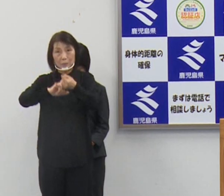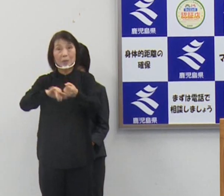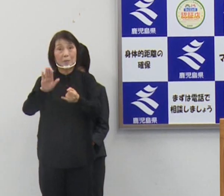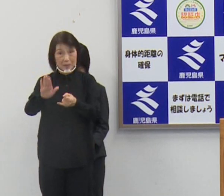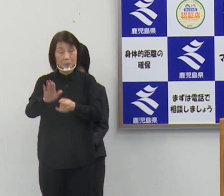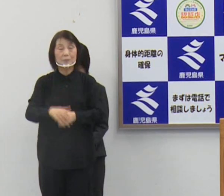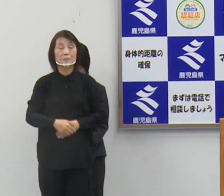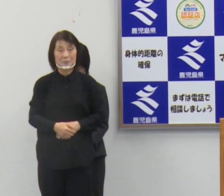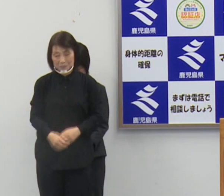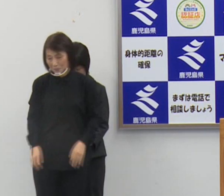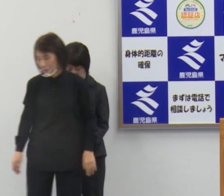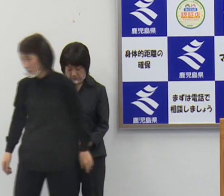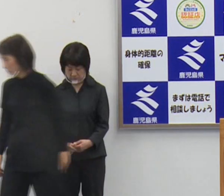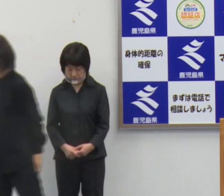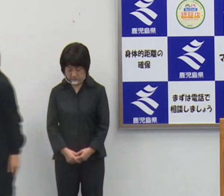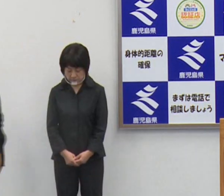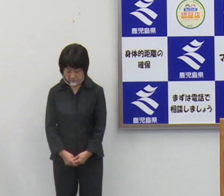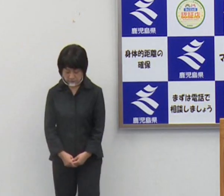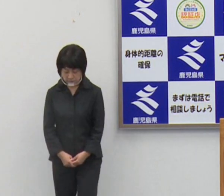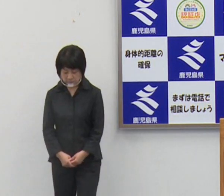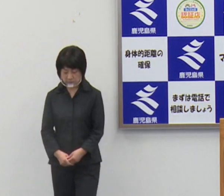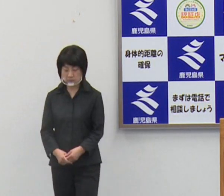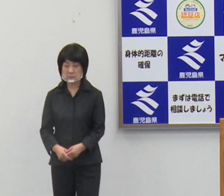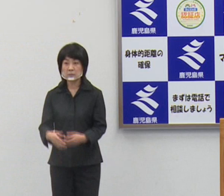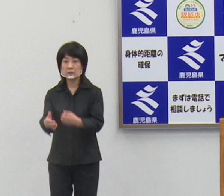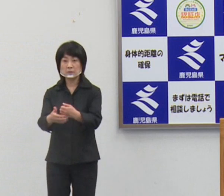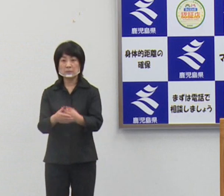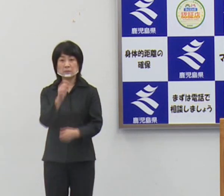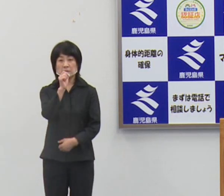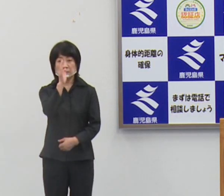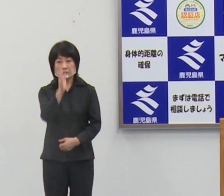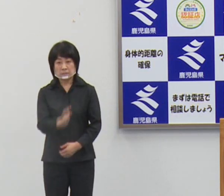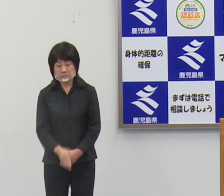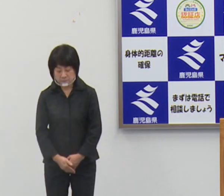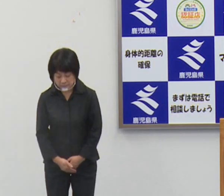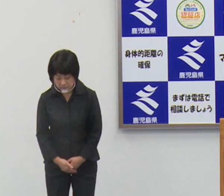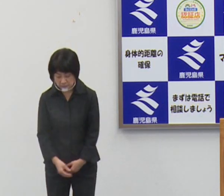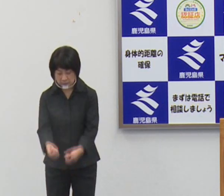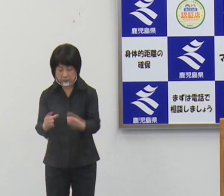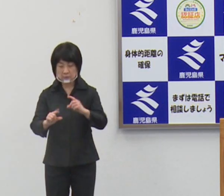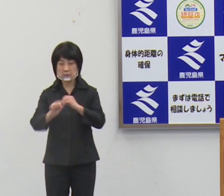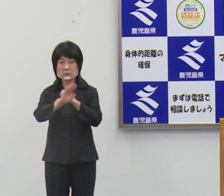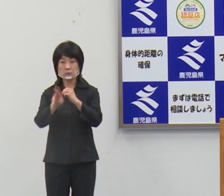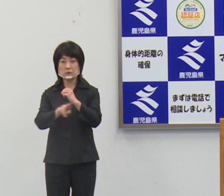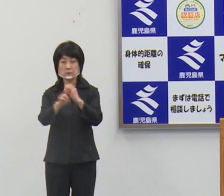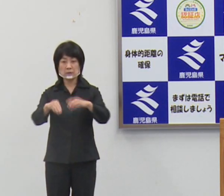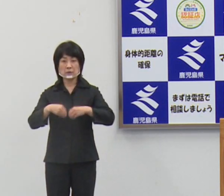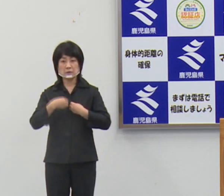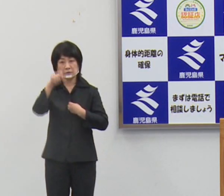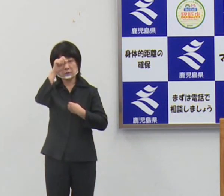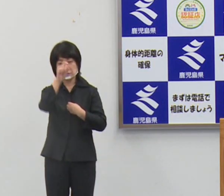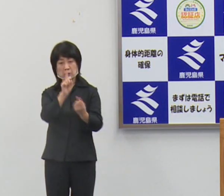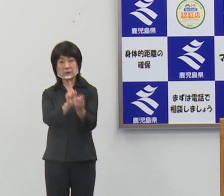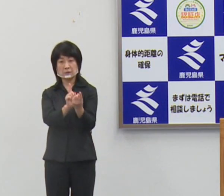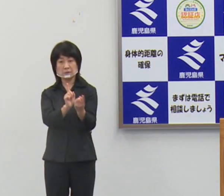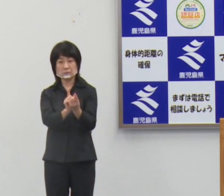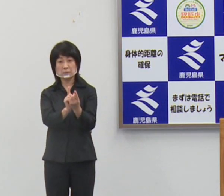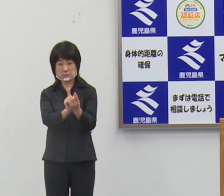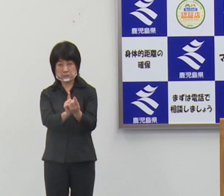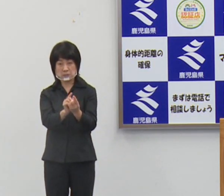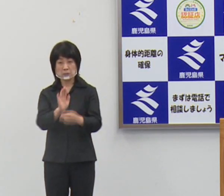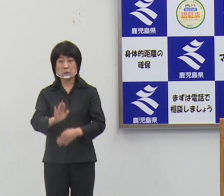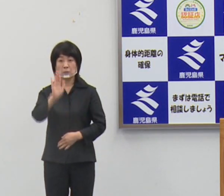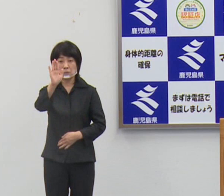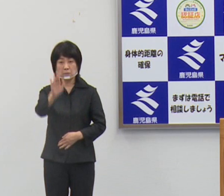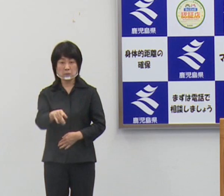、ぜひご協力をお願いいたします。新型コロナウイルス感染症対策をさら